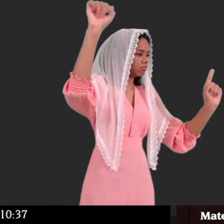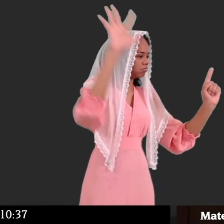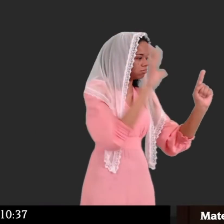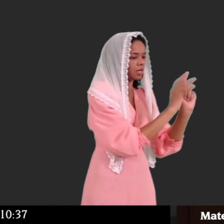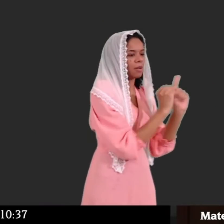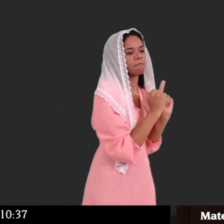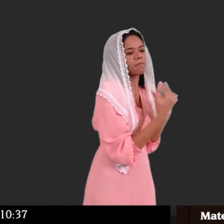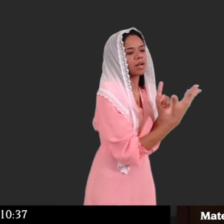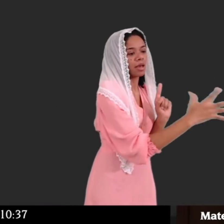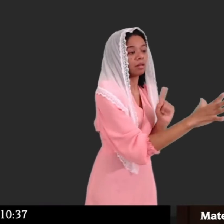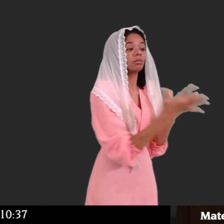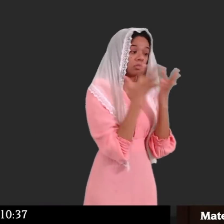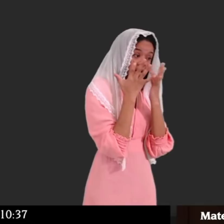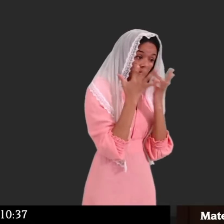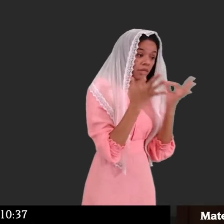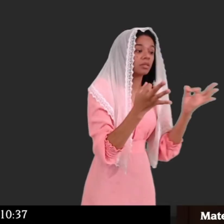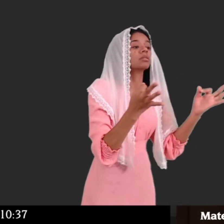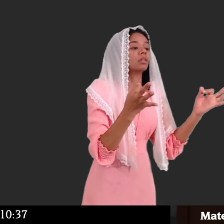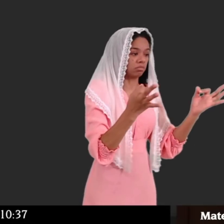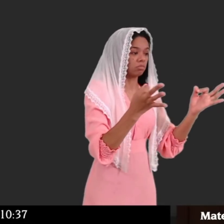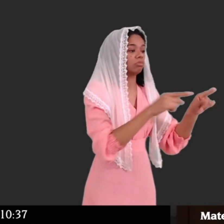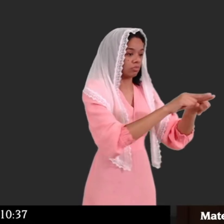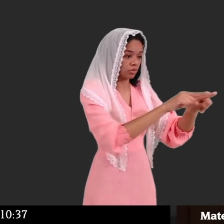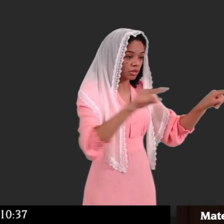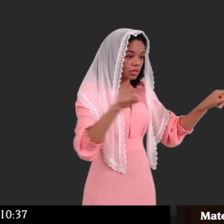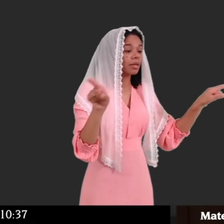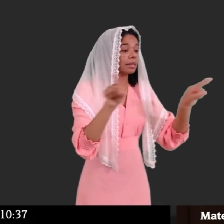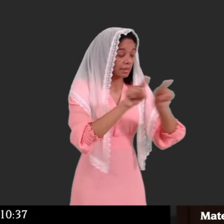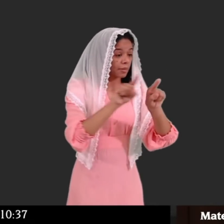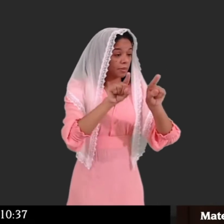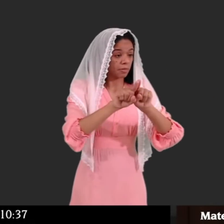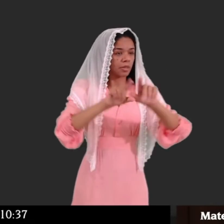tem ouvidos para ouvir, ouça. Também o reino dos céus é